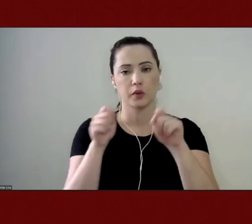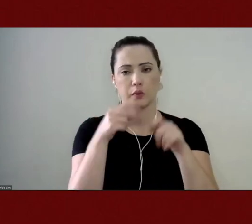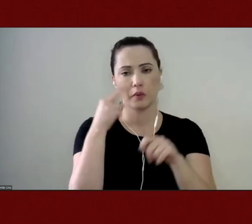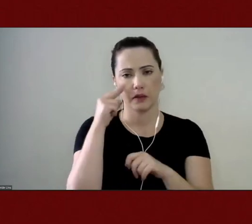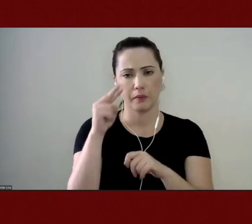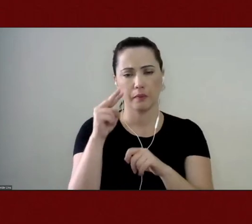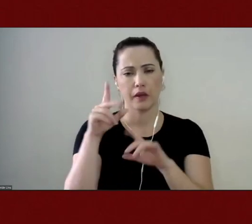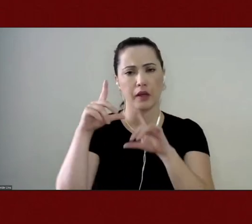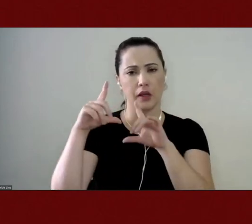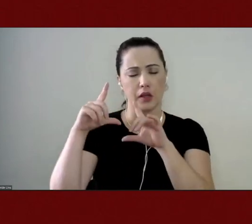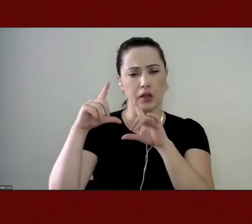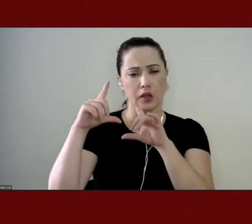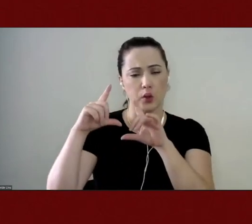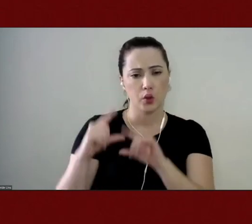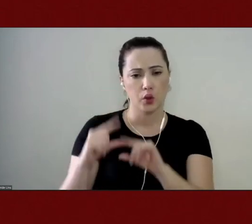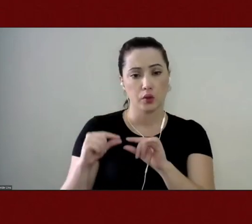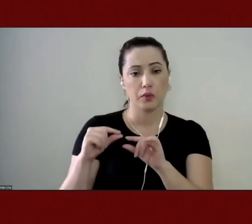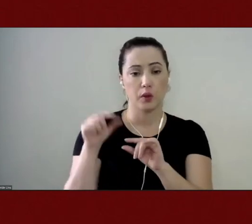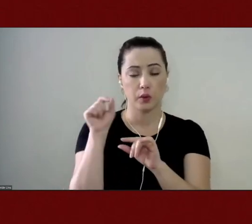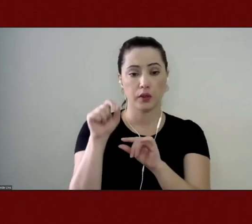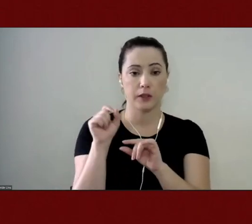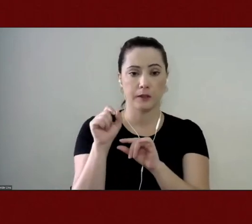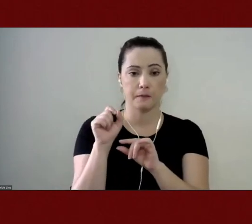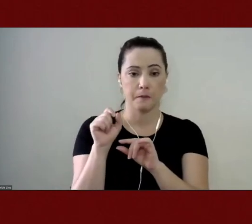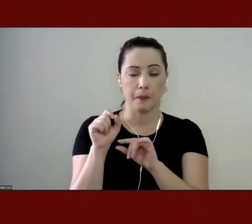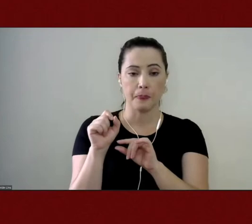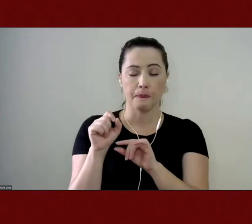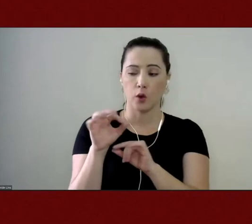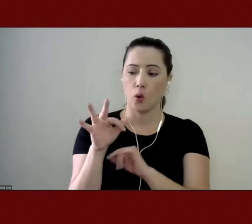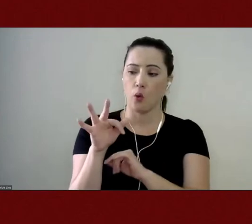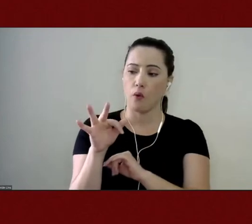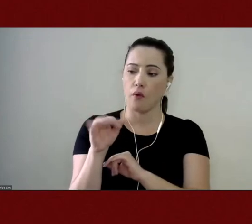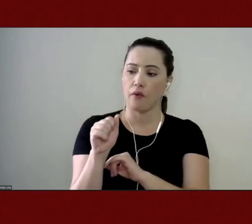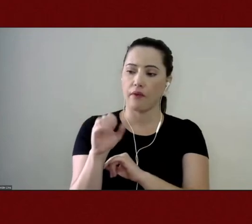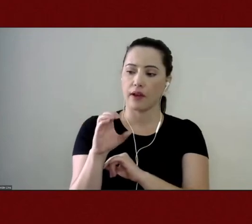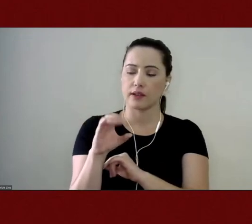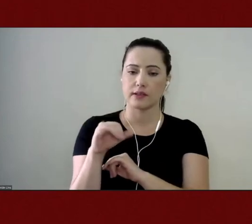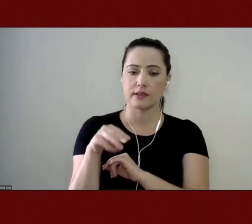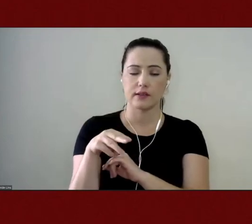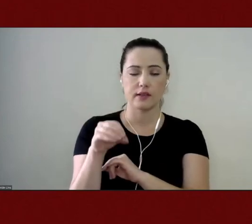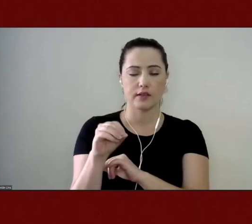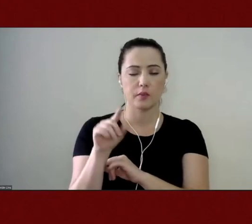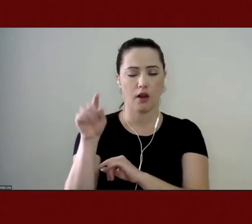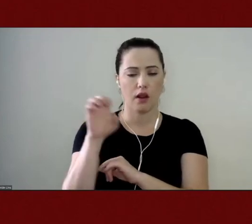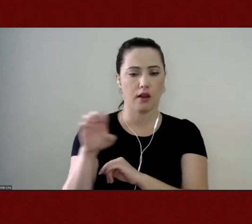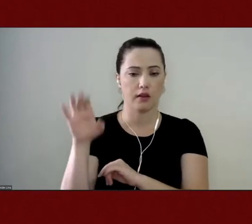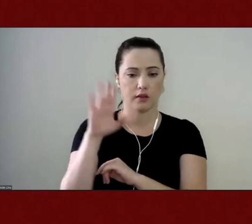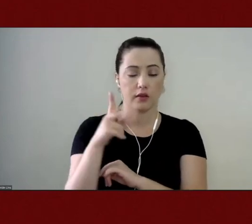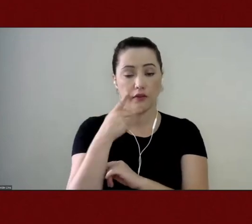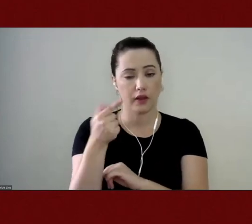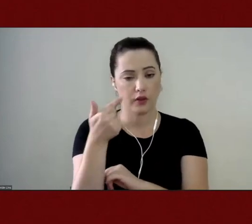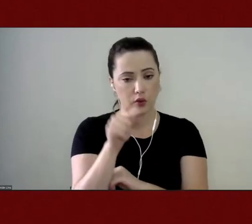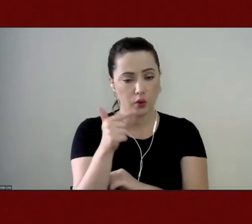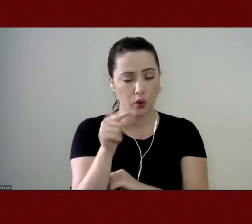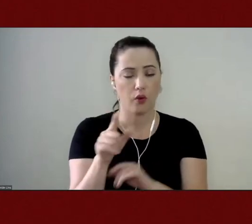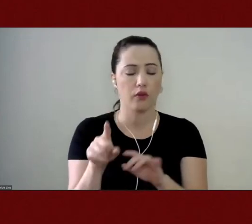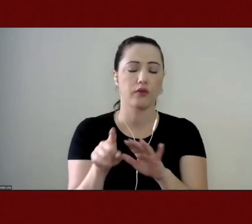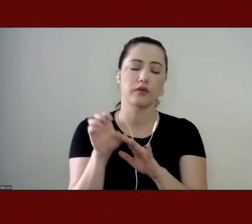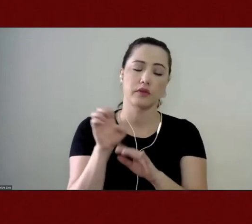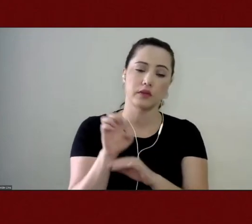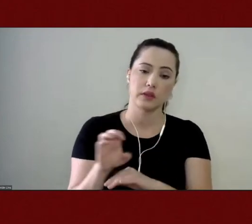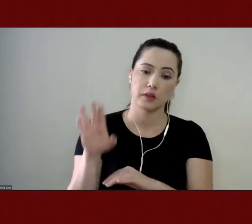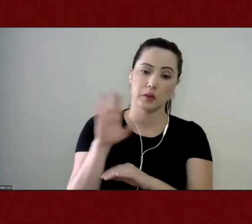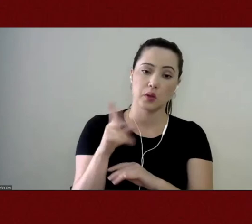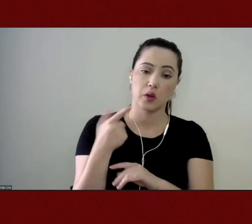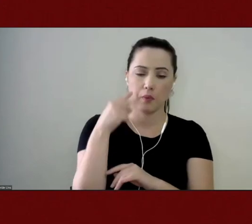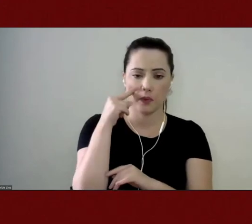Europa, volta-se a falar, no movimento comunista, em grandes alianças e de cooperação com uma parte da burguesia.